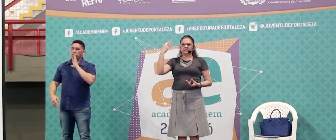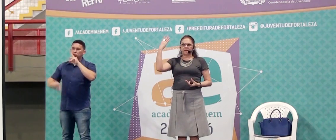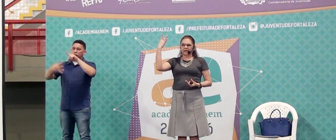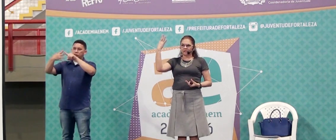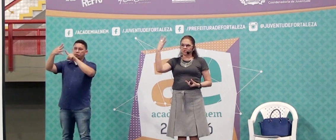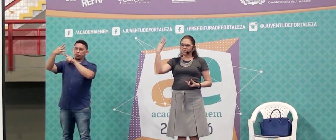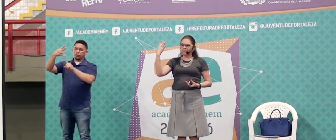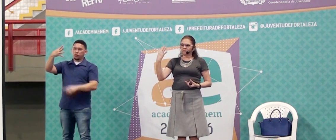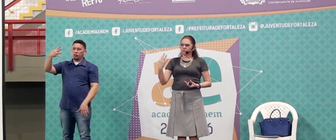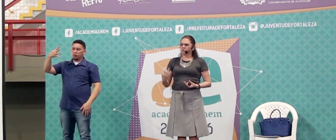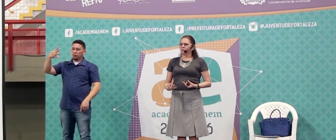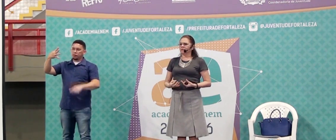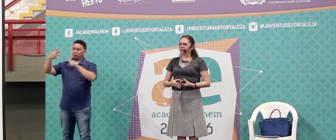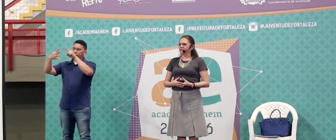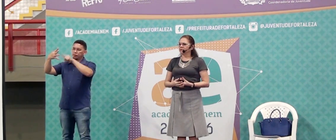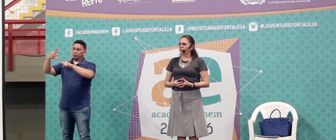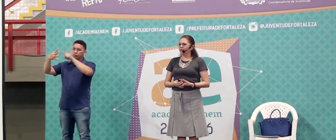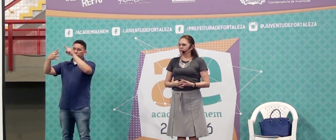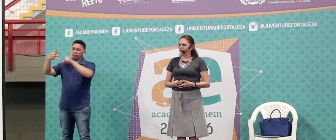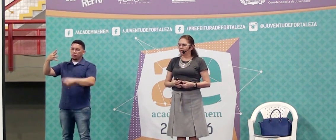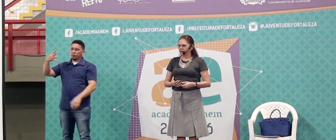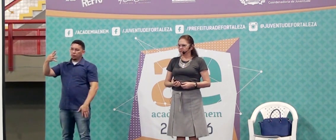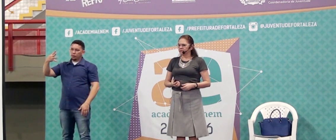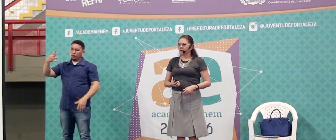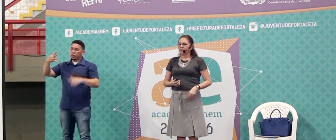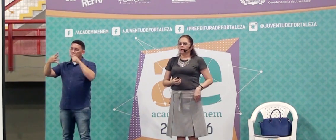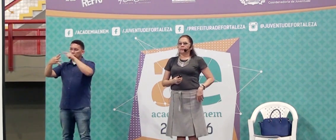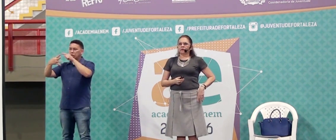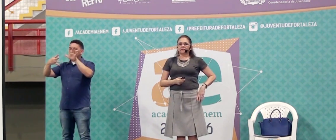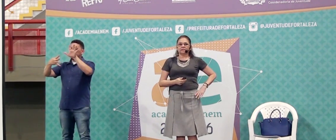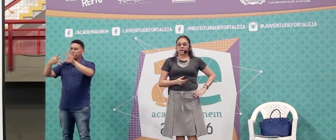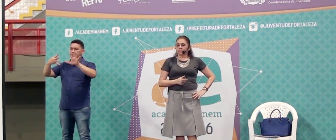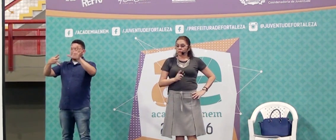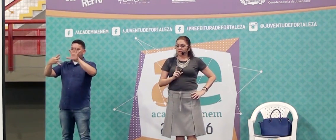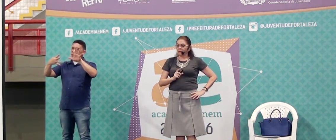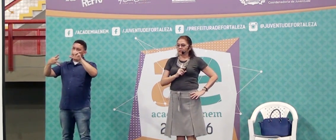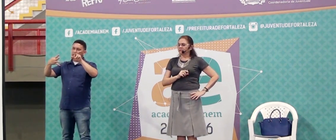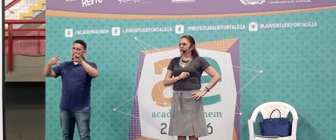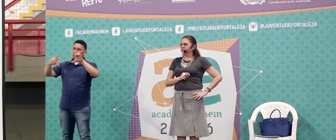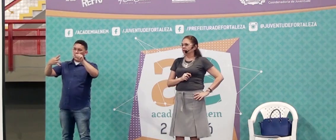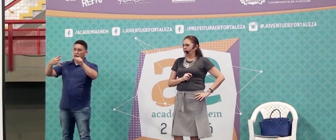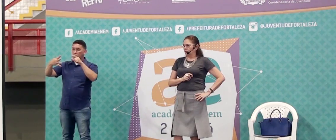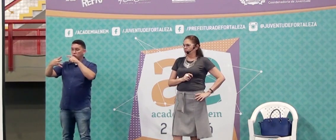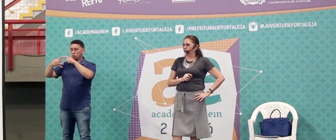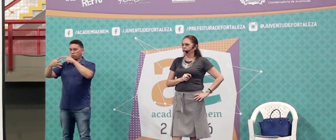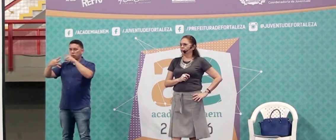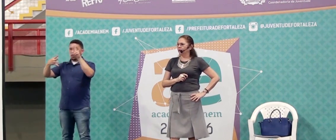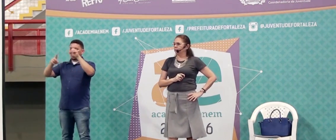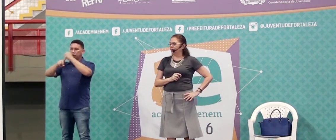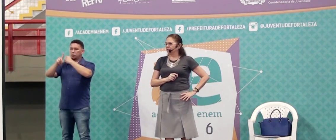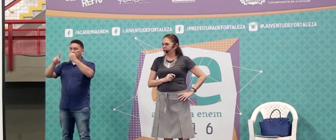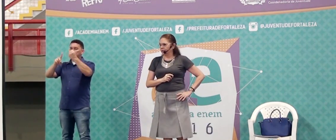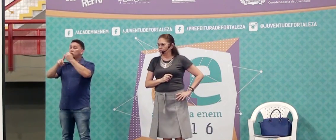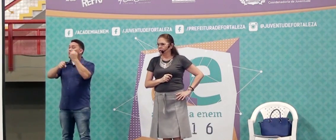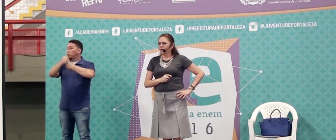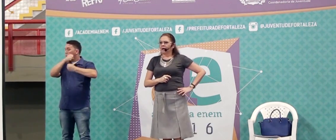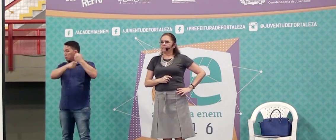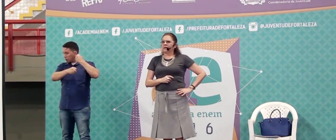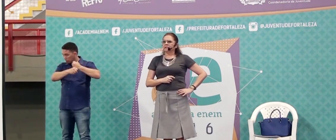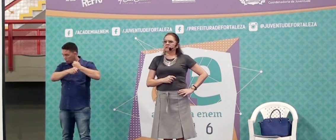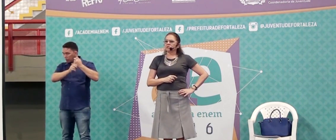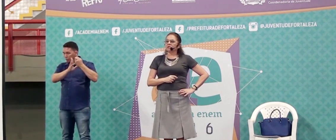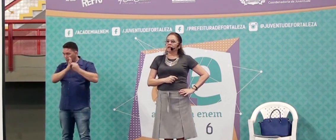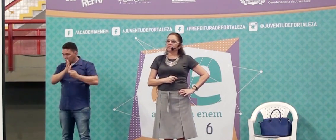tema vai ser retirado de uma dessas 4 áreas. Por exemplo, tema social, foi o do ano passado,